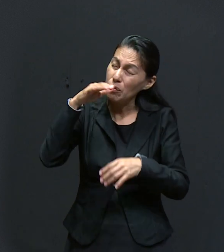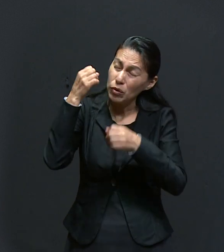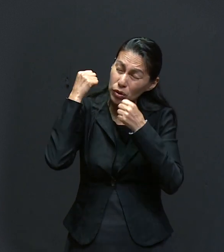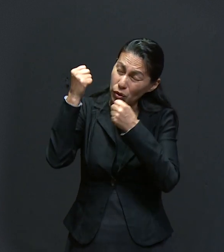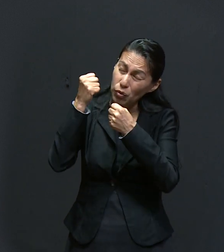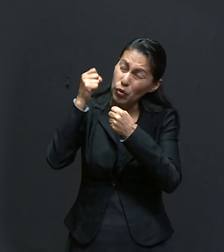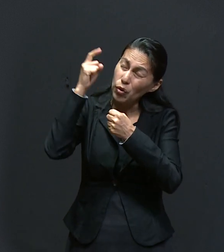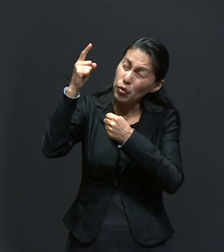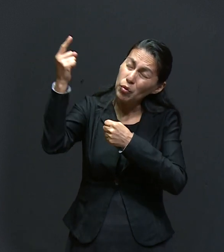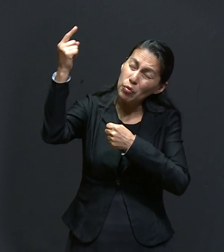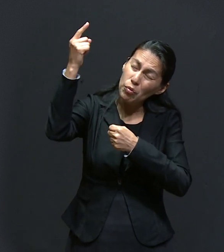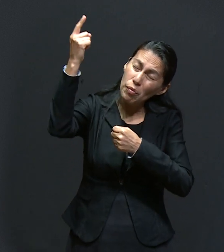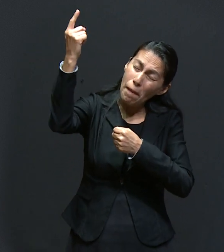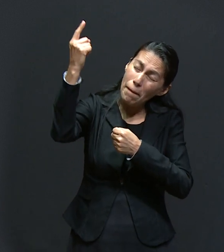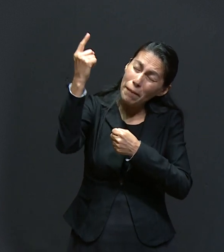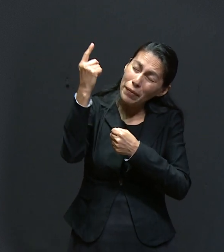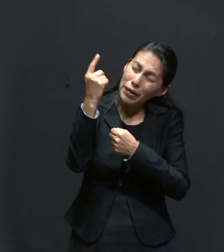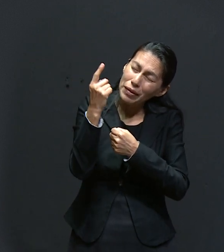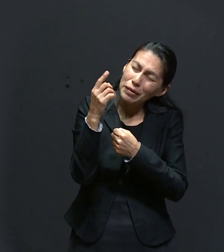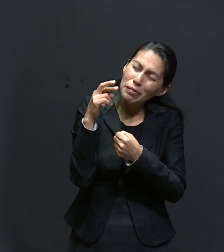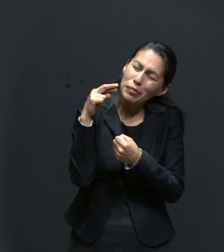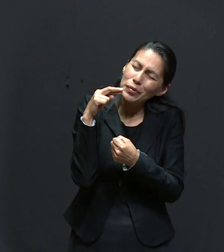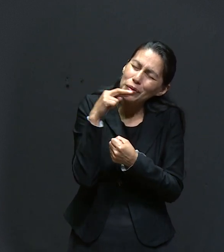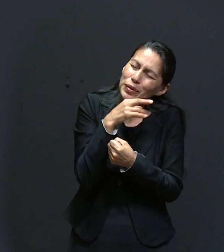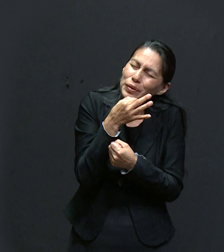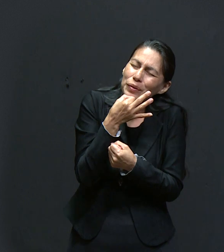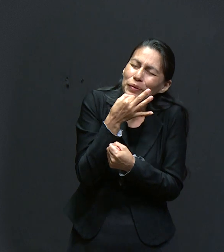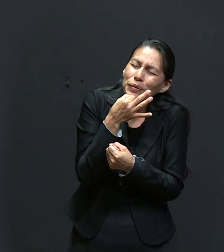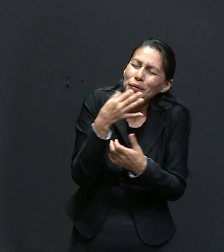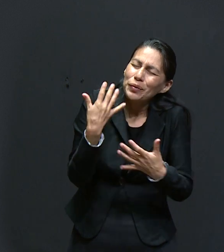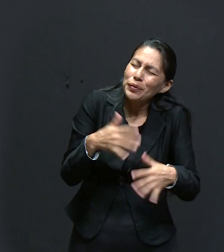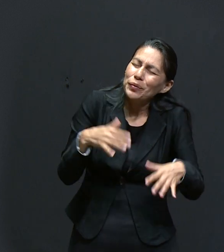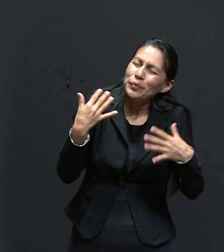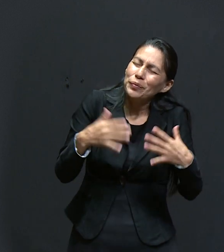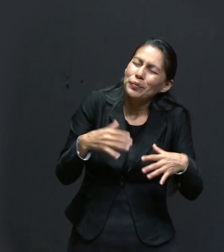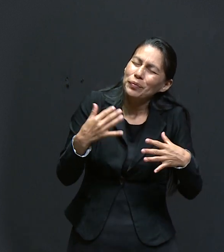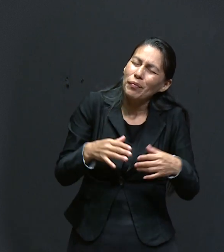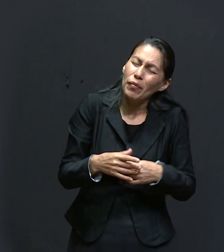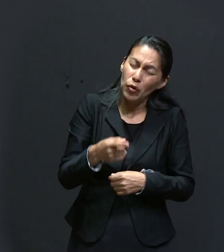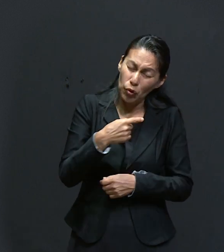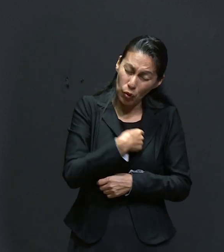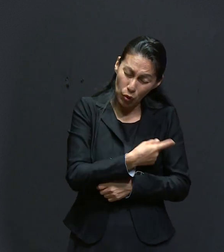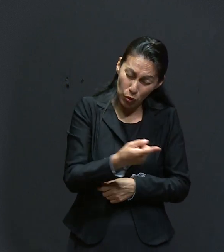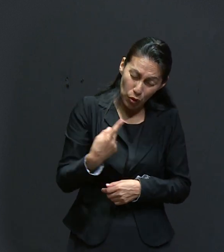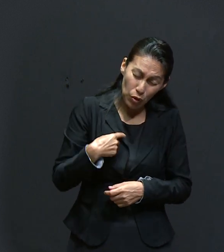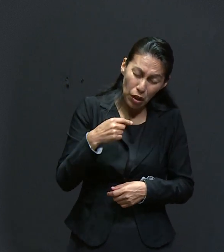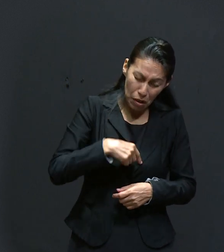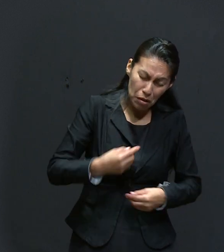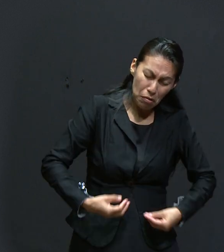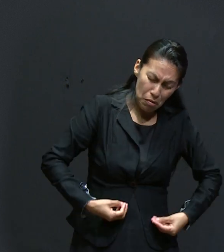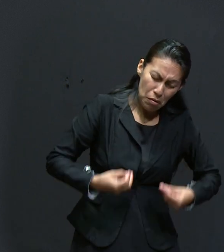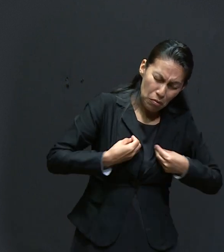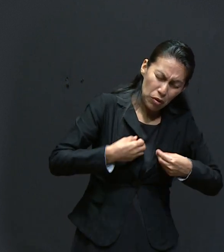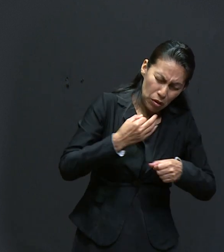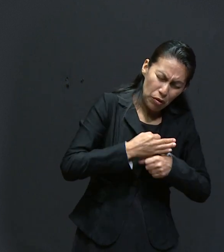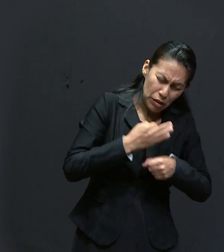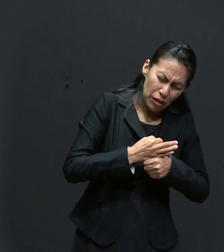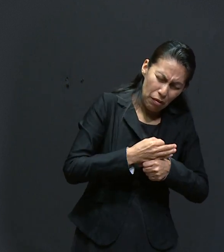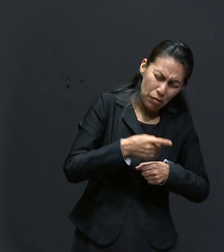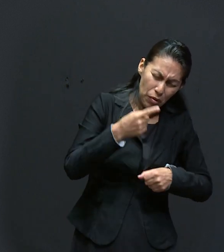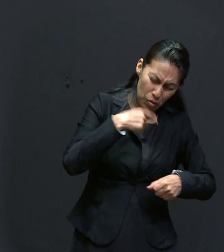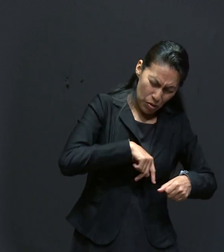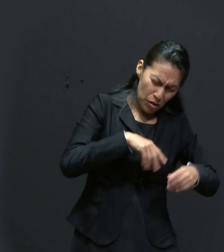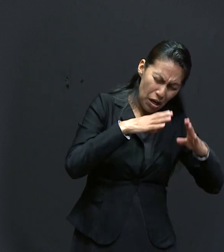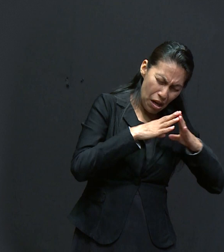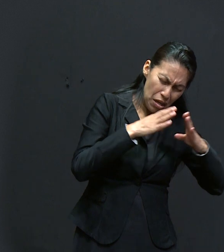señor que tú pronto vienes y nuestro hogar no es aquí estamos aquí como extranjeros como peregrinos